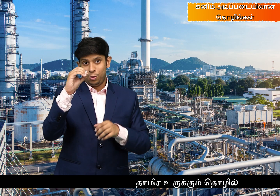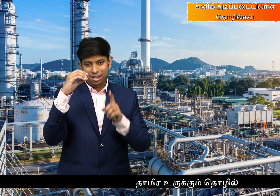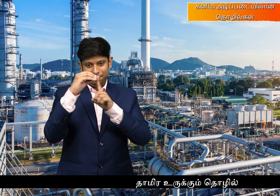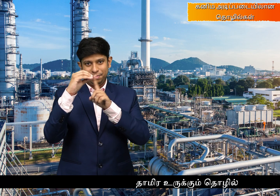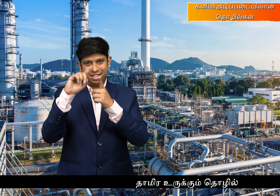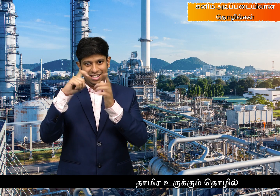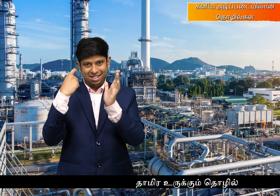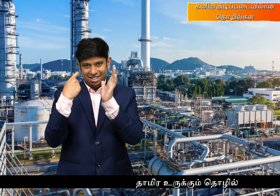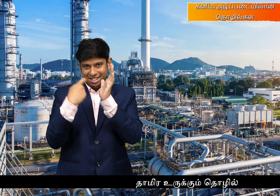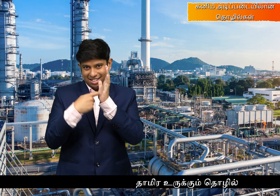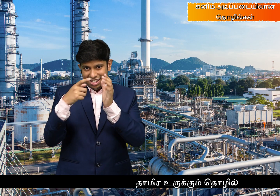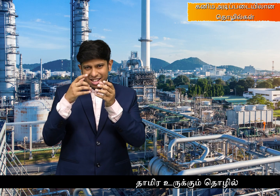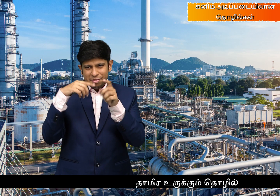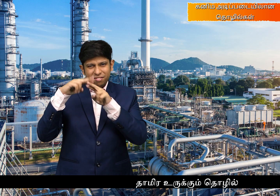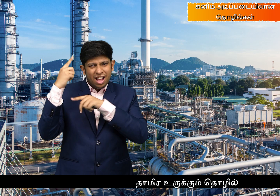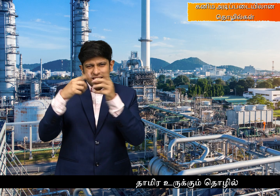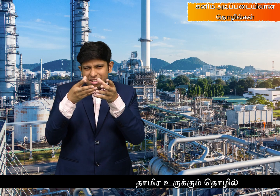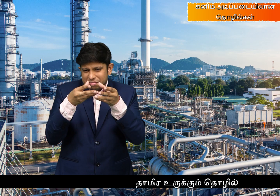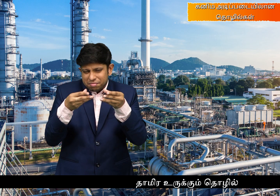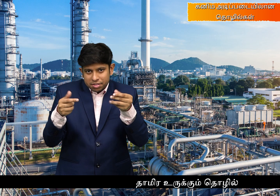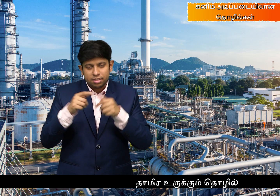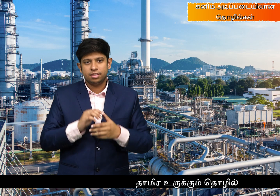தாமிர உருக்கும் தொழில்,